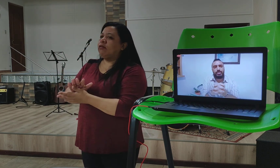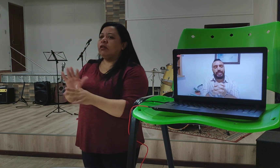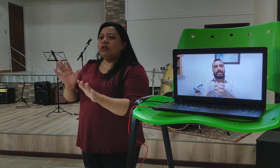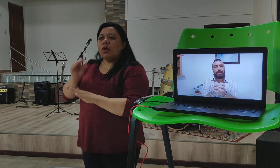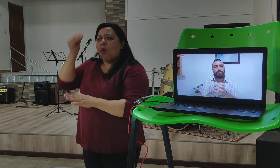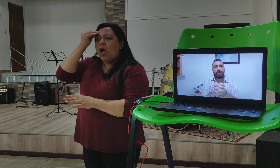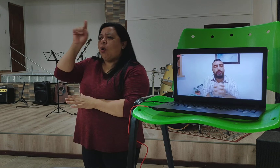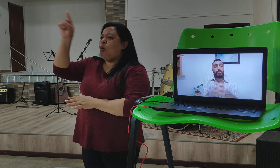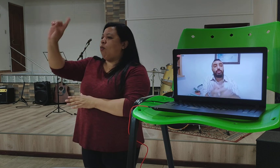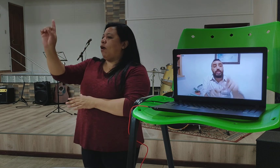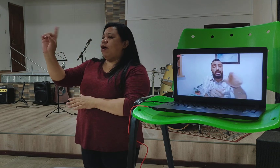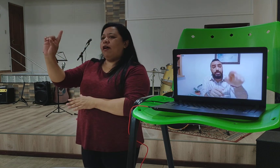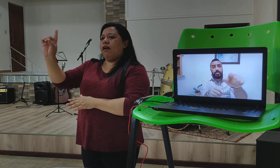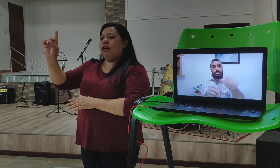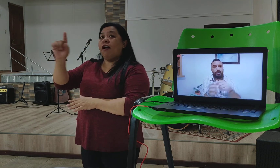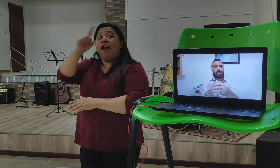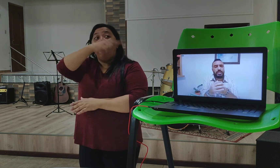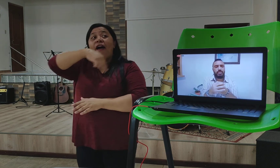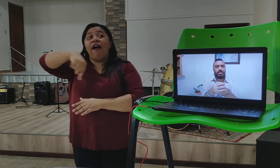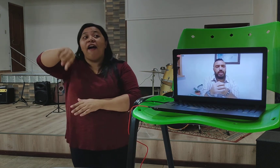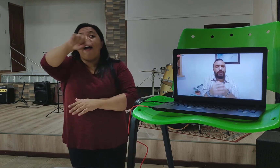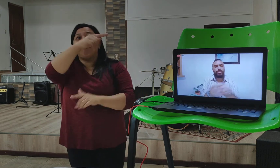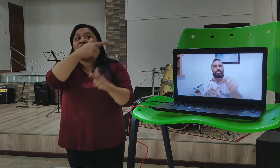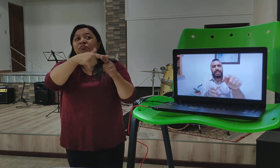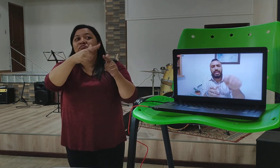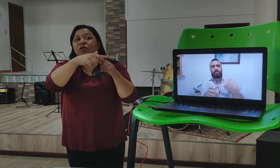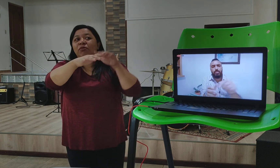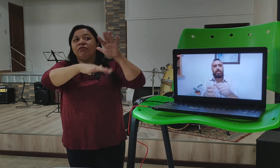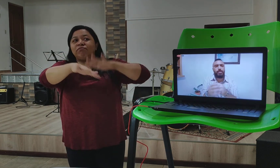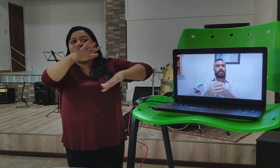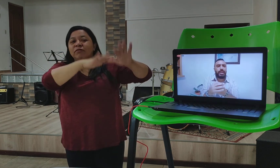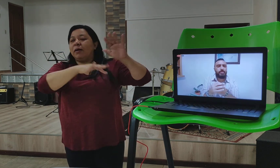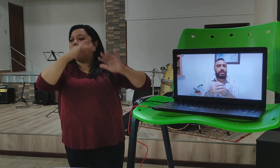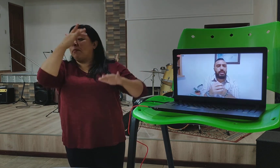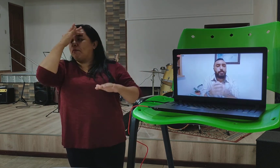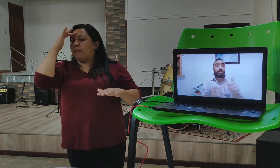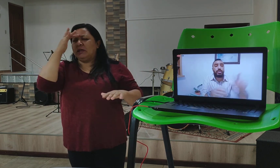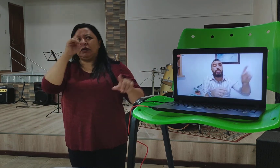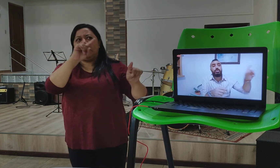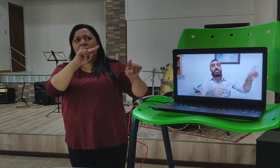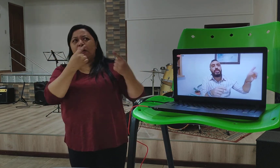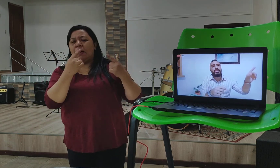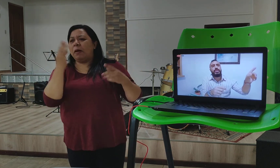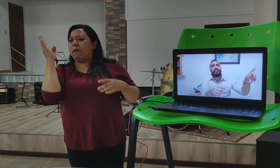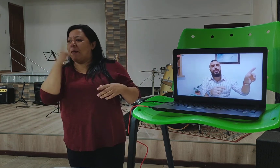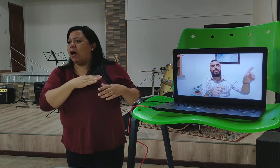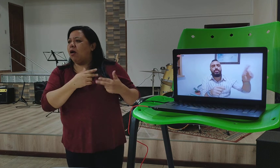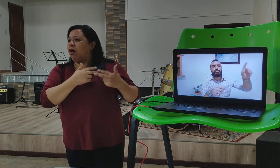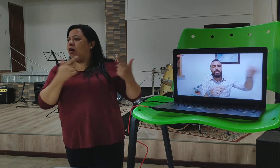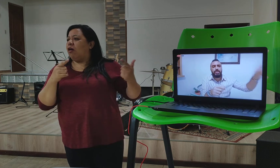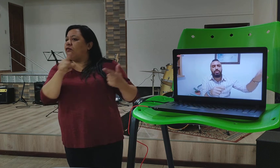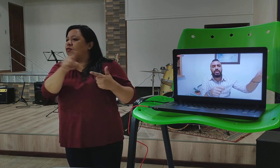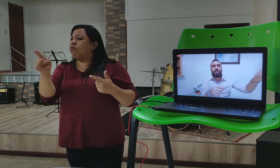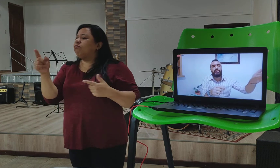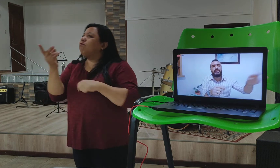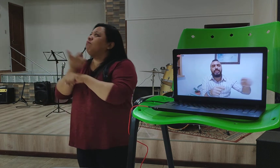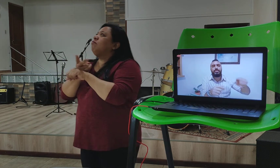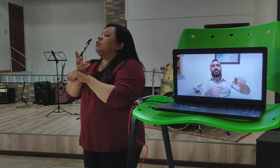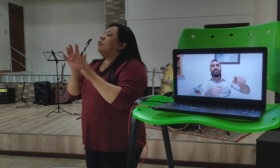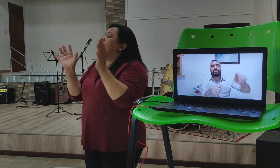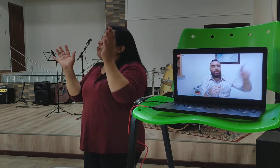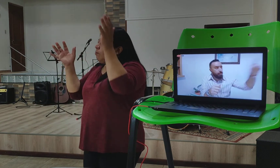fique contrariado com o Senhor, fique contrariado com a situação, fique contrariado com o problema. Busque no Senhor refúgio, busque no Senhor